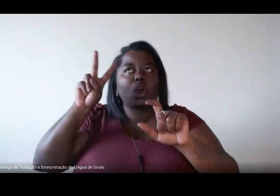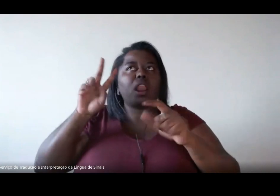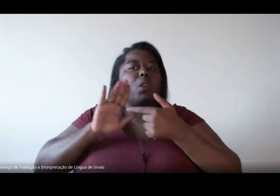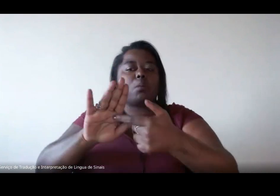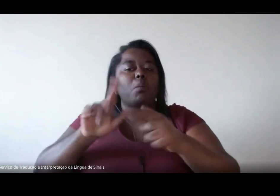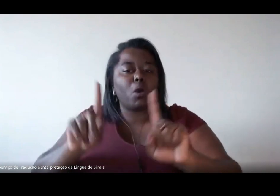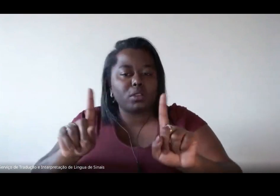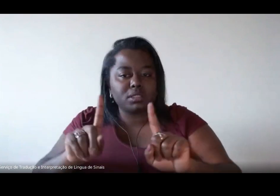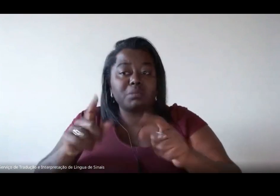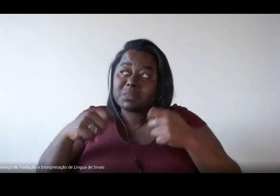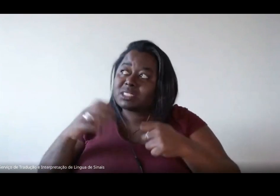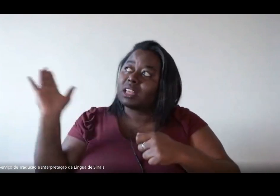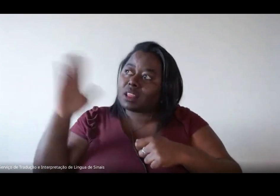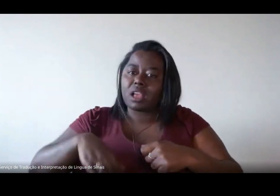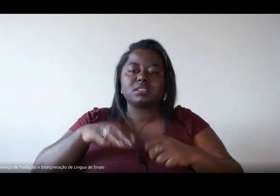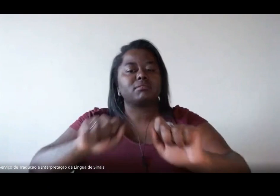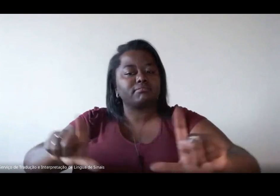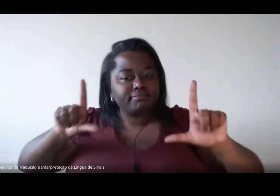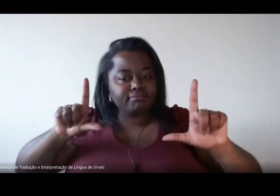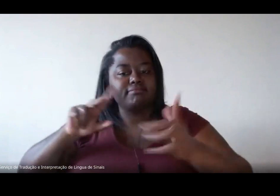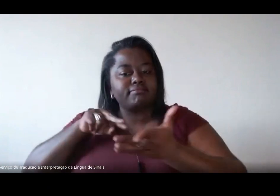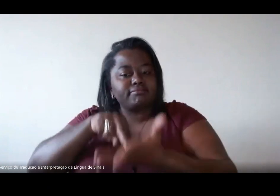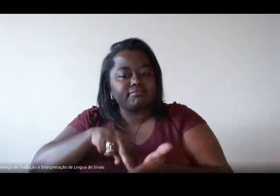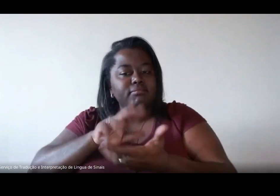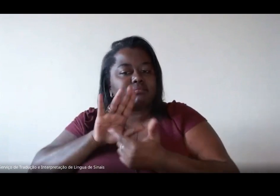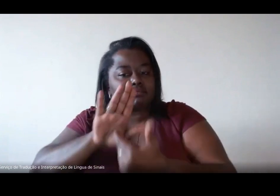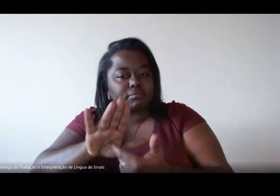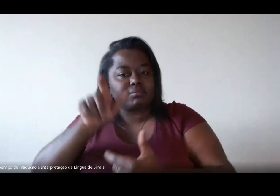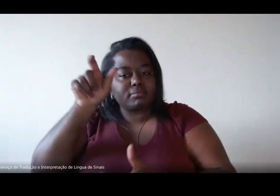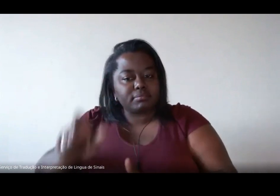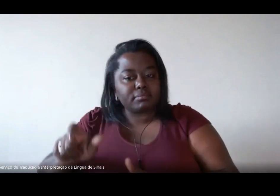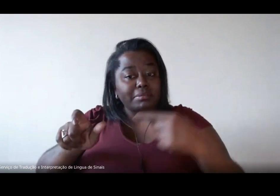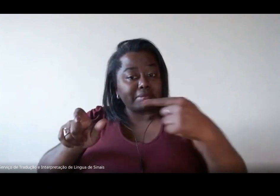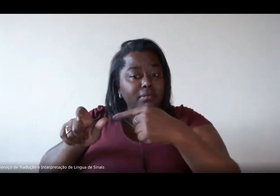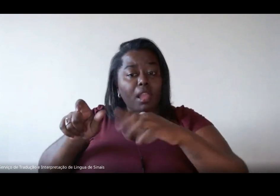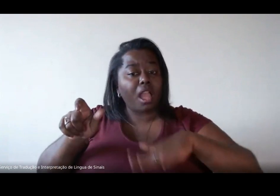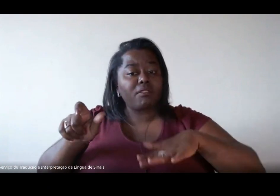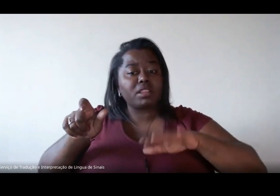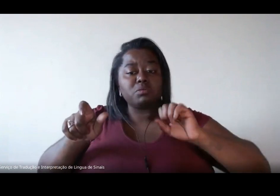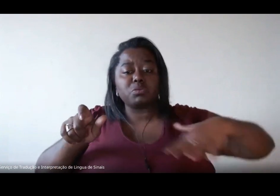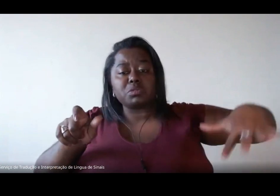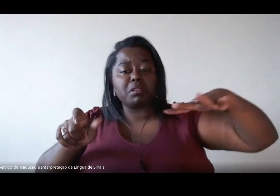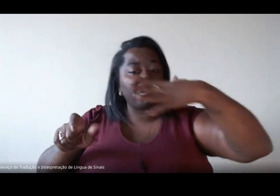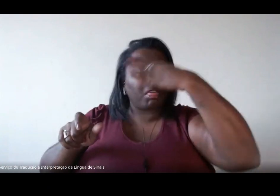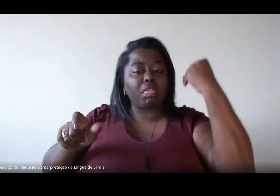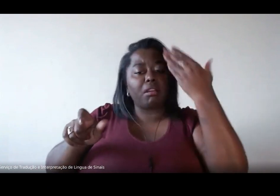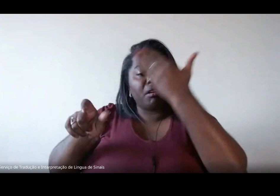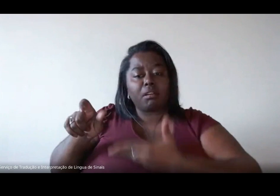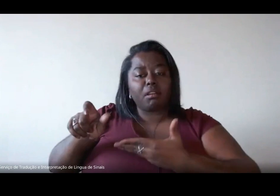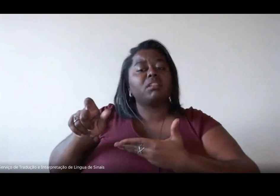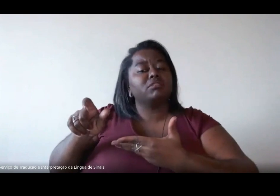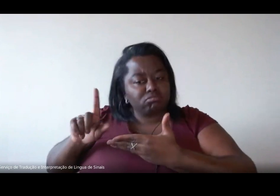legal, trazer para a visibilidade esse sujeito completamente invisível, né? Esse sujeito completamente esquecido,